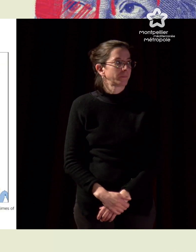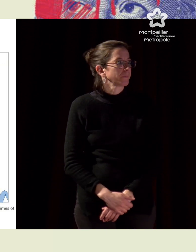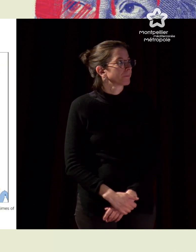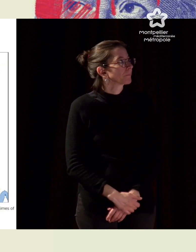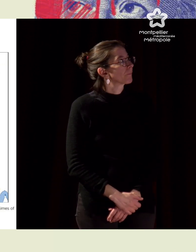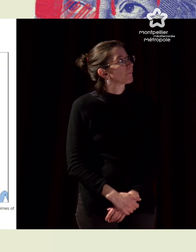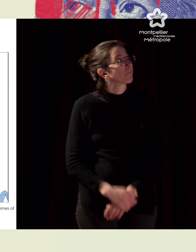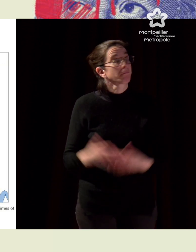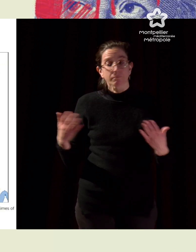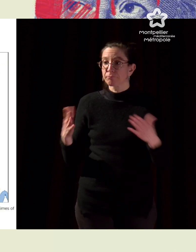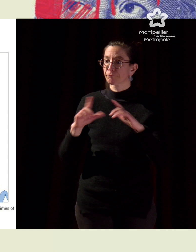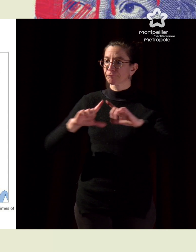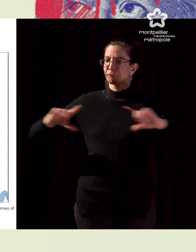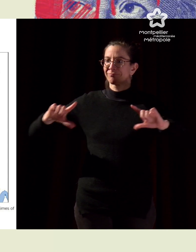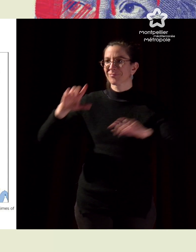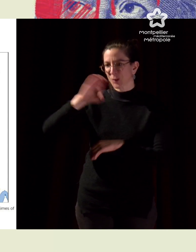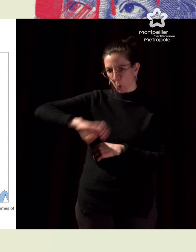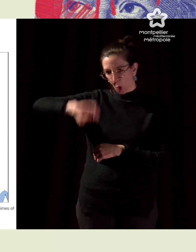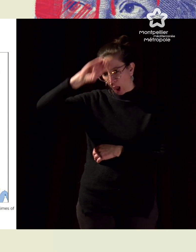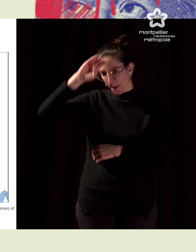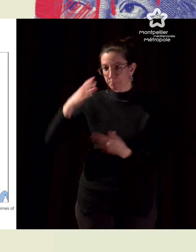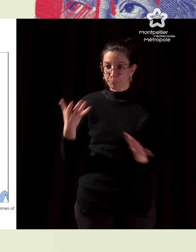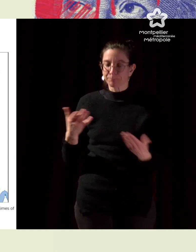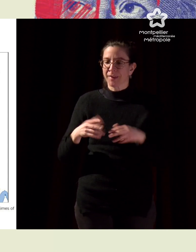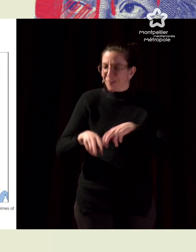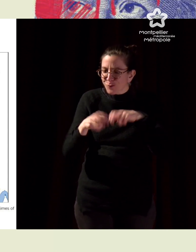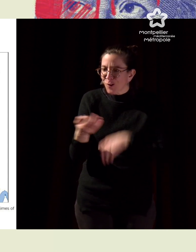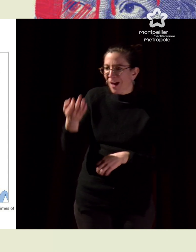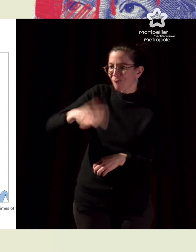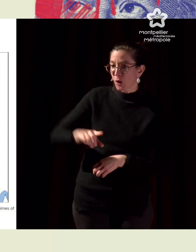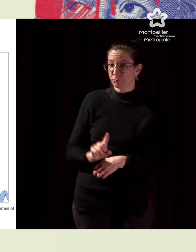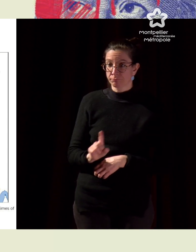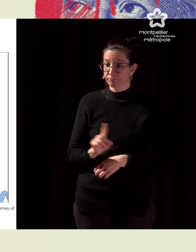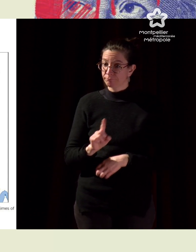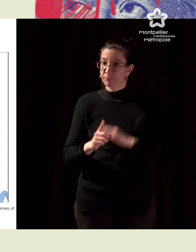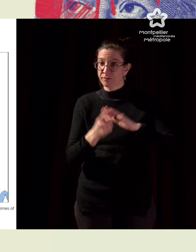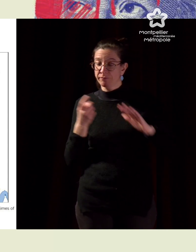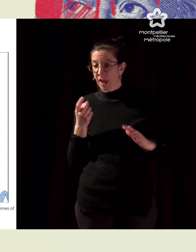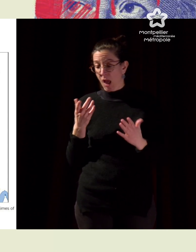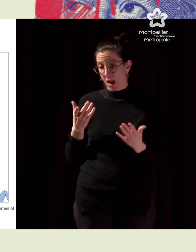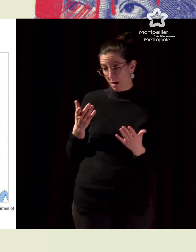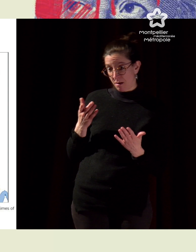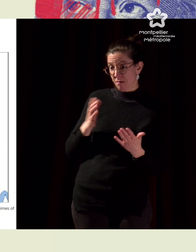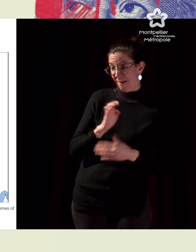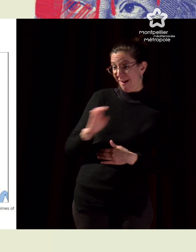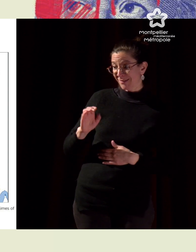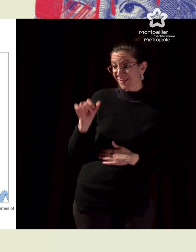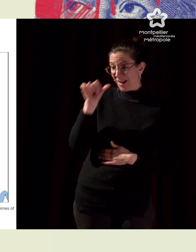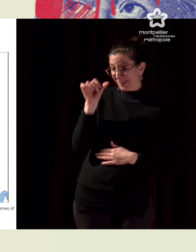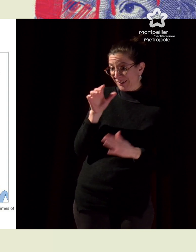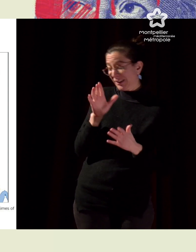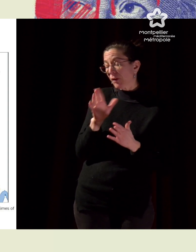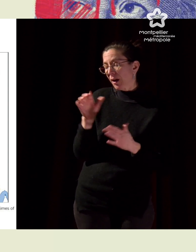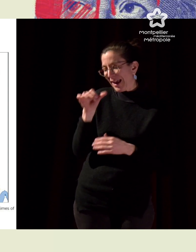En Europe, on n'invente pas l'agriculture, c'est venu du Moyen-Orient, c'est venu du sud de la